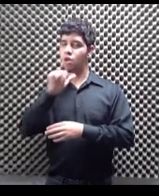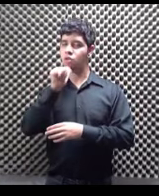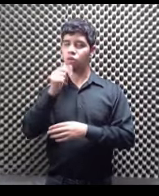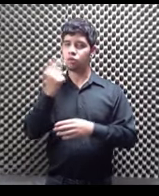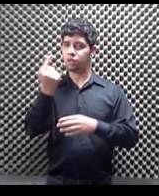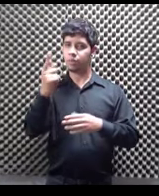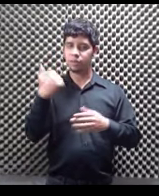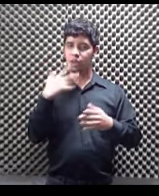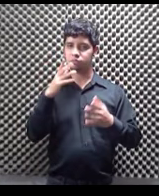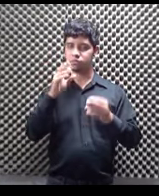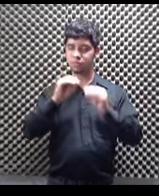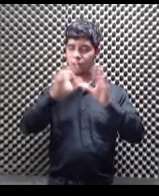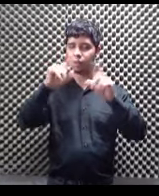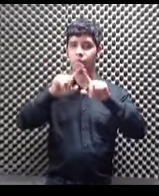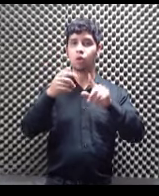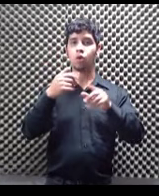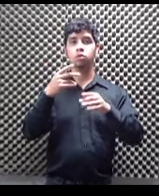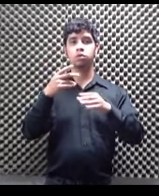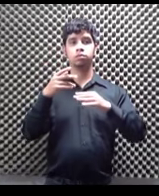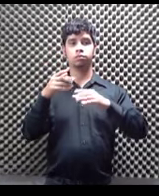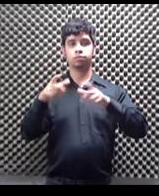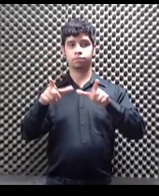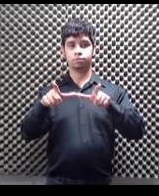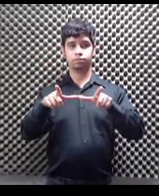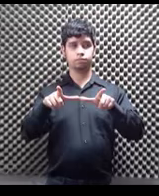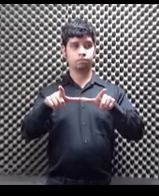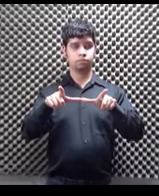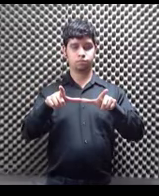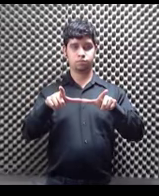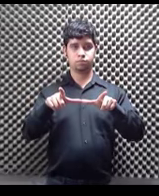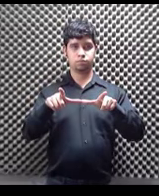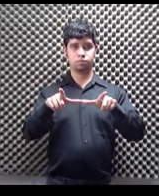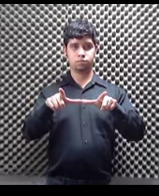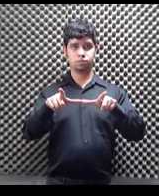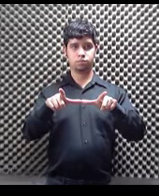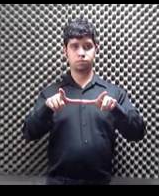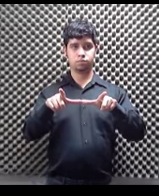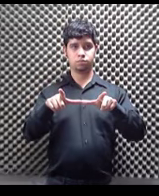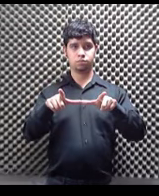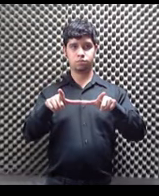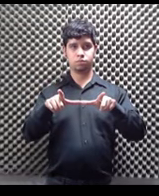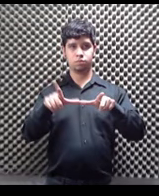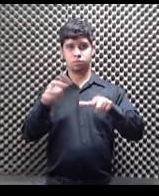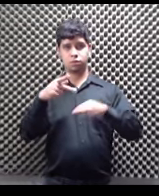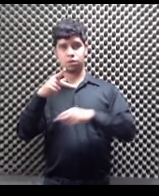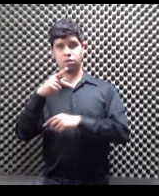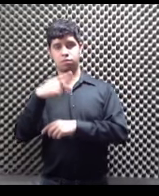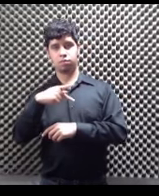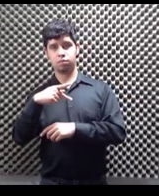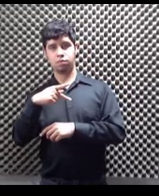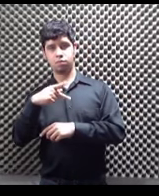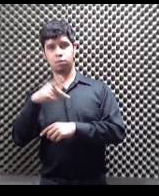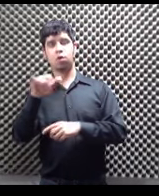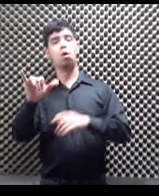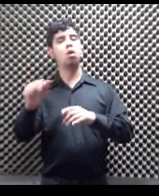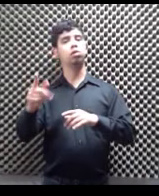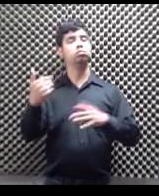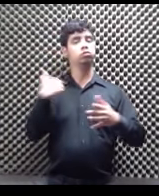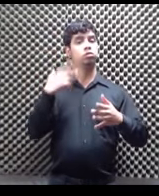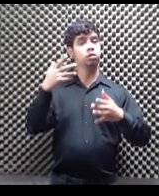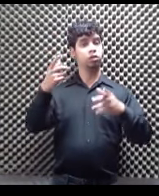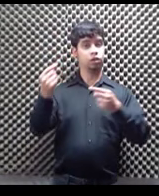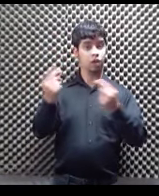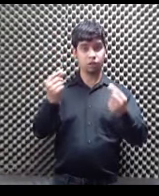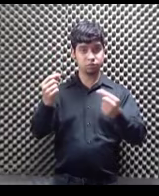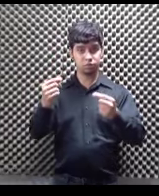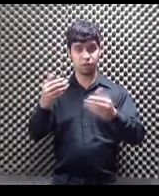así, ¿sí? Sí. Pero usted pasa por detrás de la catedral. Porque el que de está la catedral. En la Plaza Colón no está en la calle San Sebastián. O sea, eso no tiene que por ver. Eso, usted pasa por detrás de... Usted llega